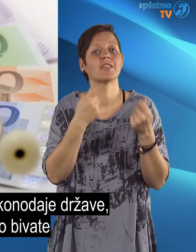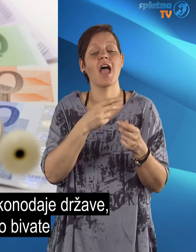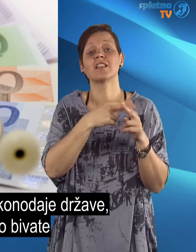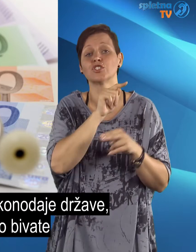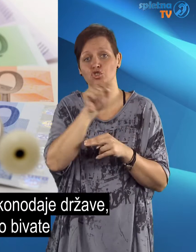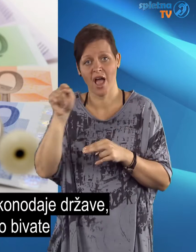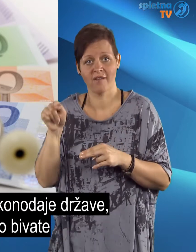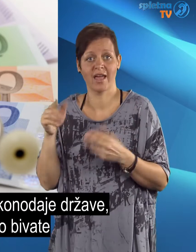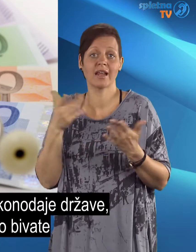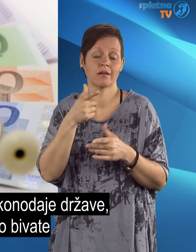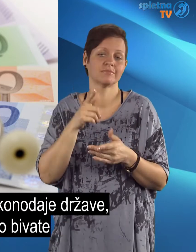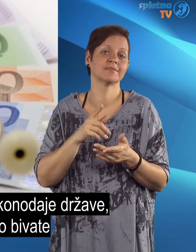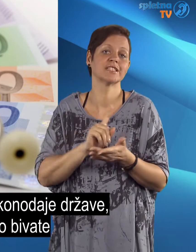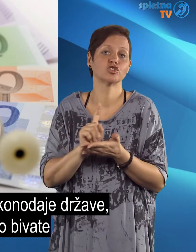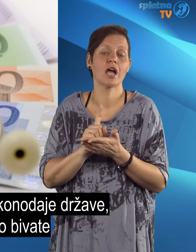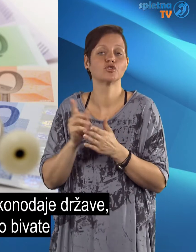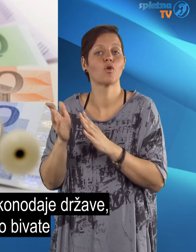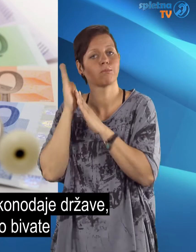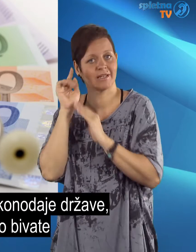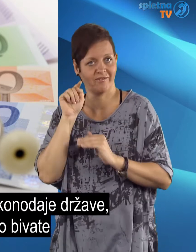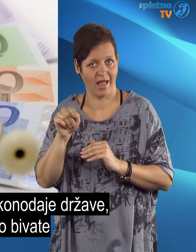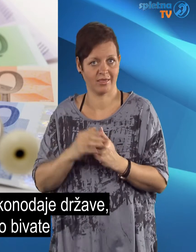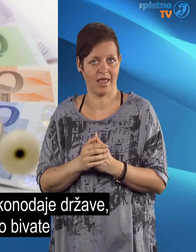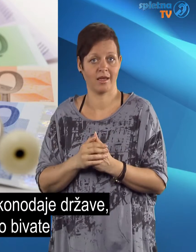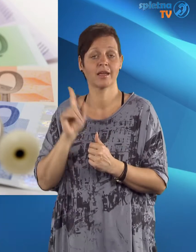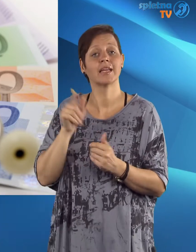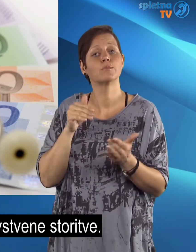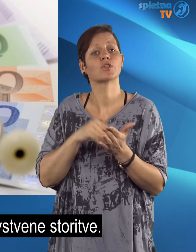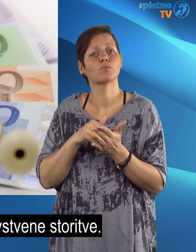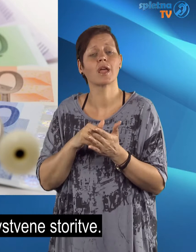začasno bivate in potrebujete zdravstvene storitve.